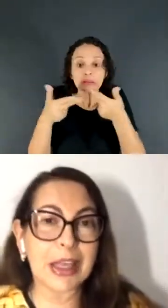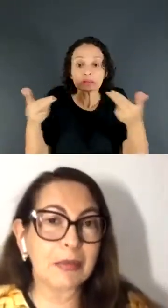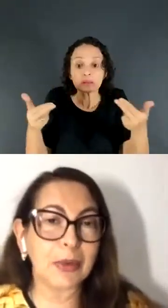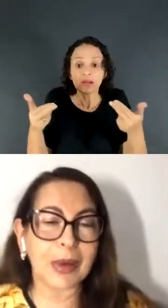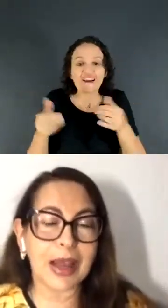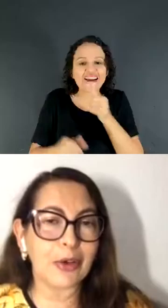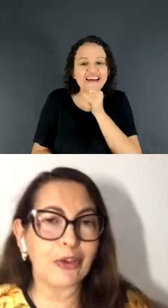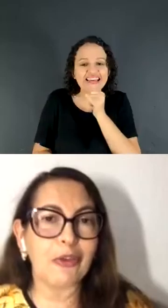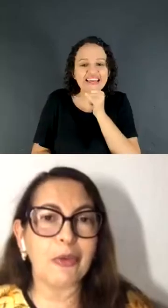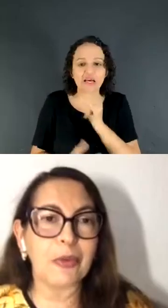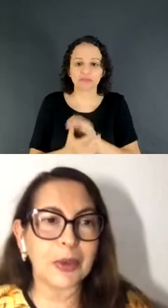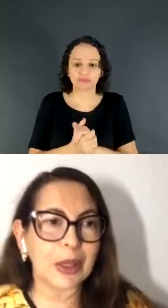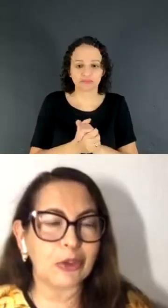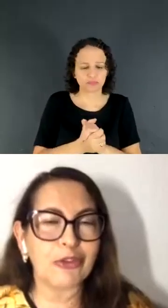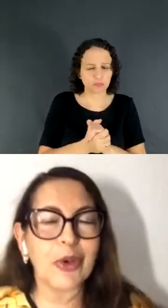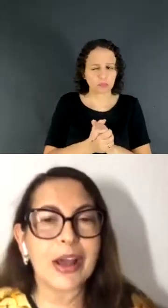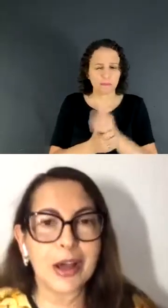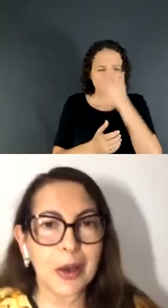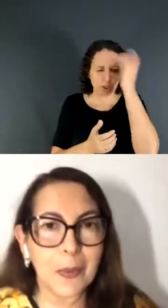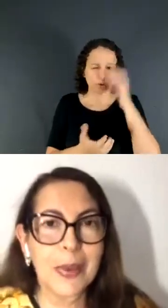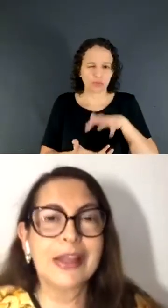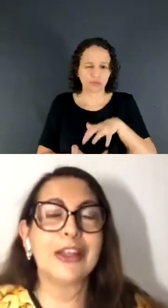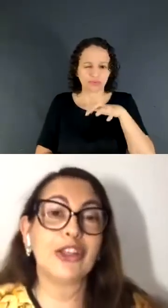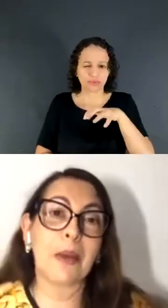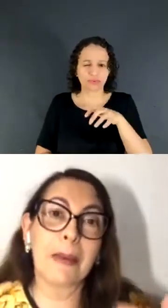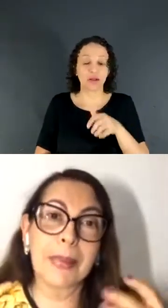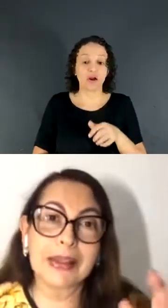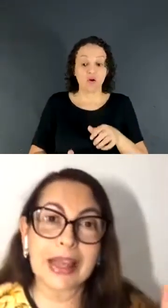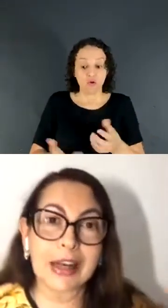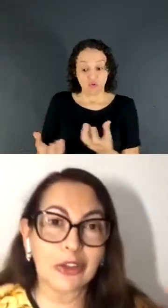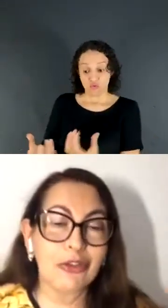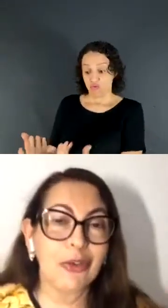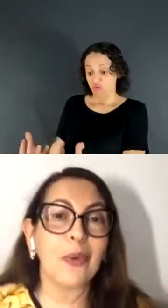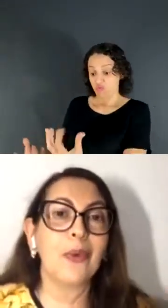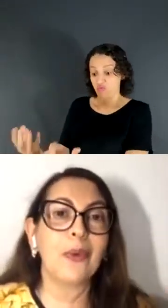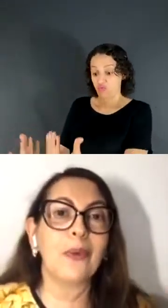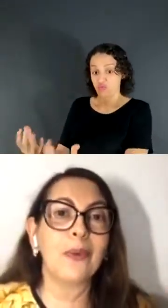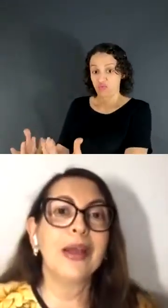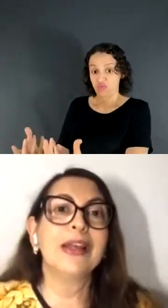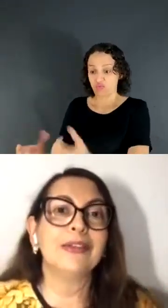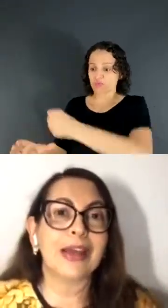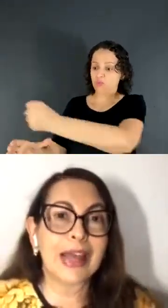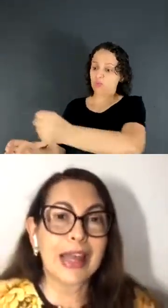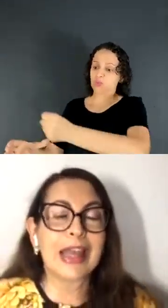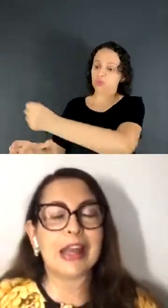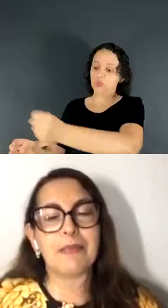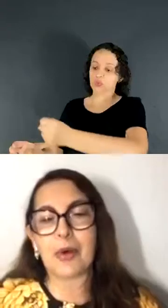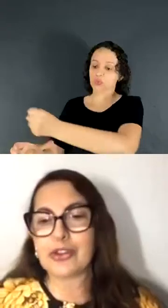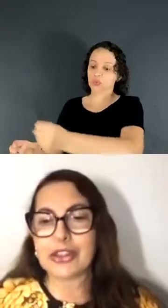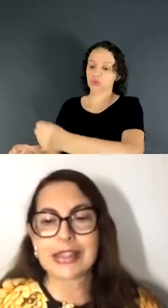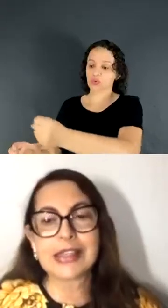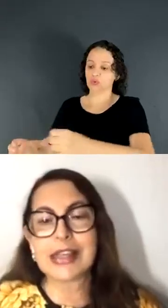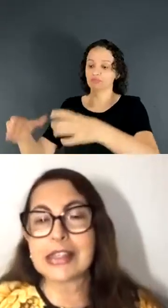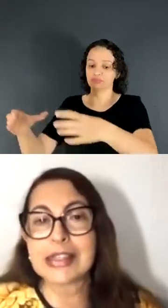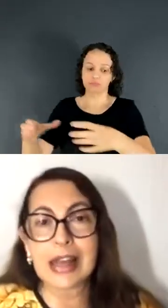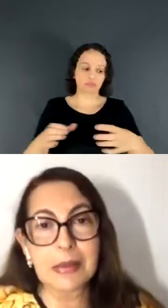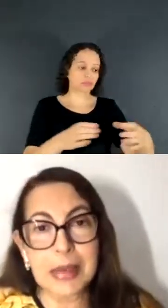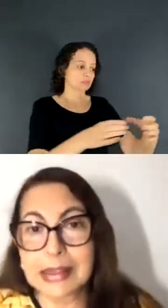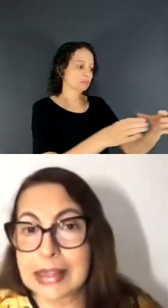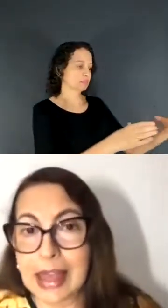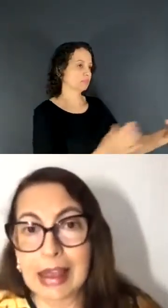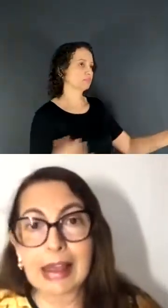por exemplo, lá o botão do fogão, deixar uma panela no fogo, né? Ela pode esquecer